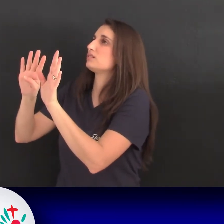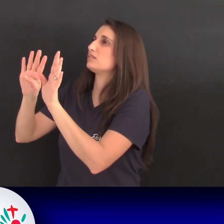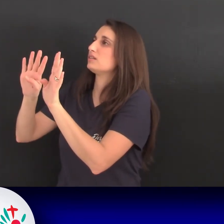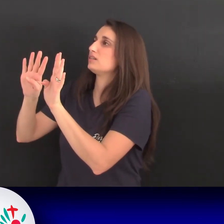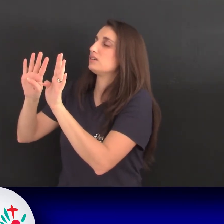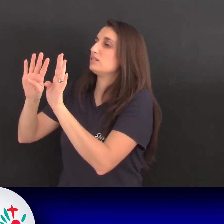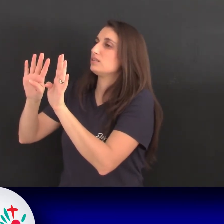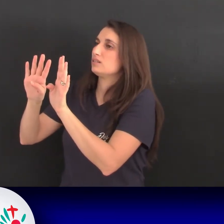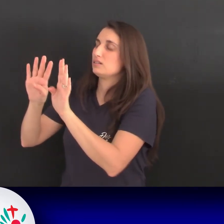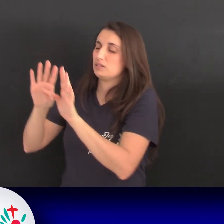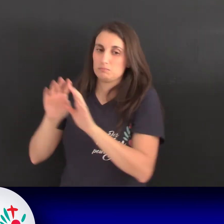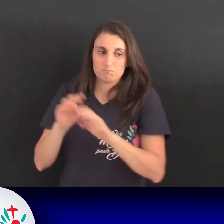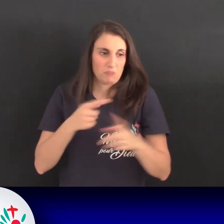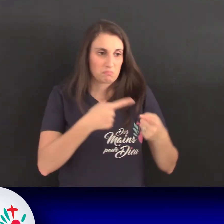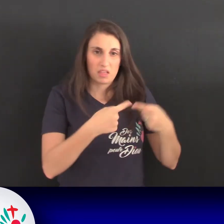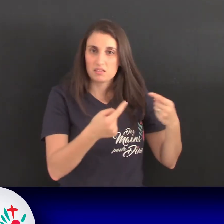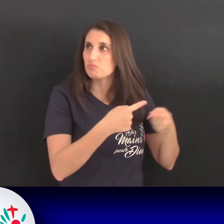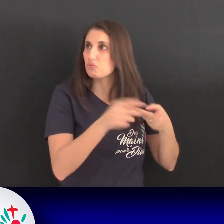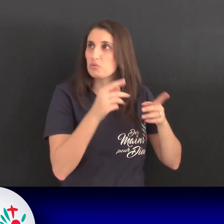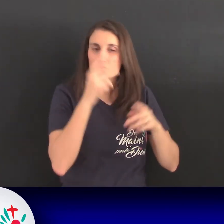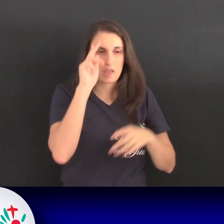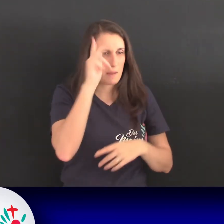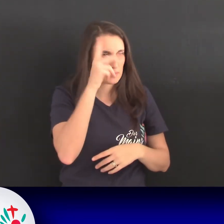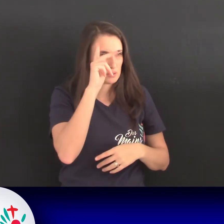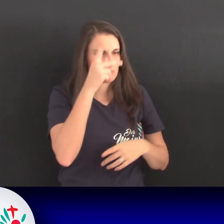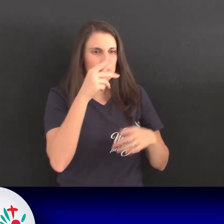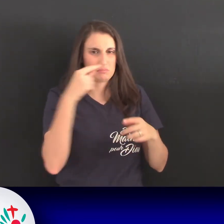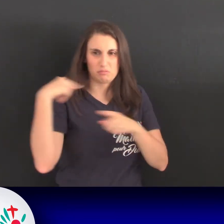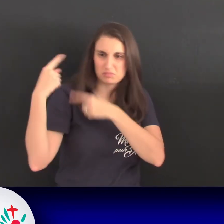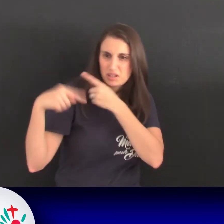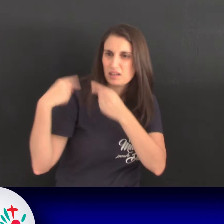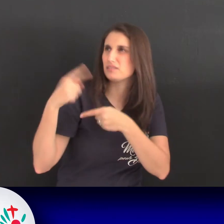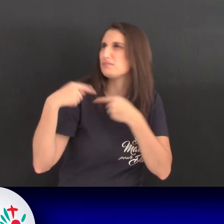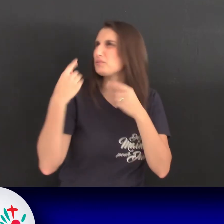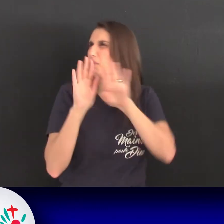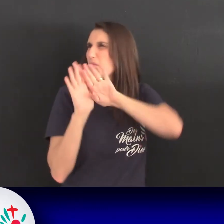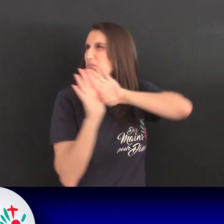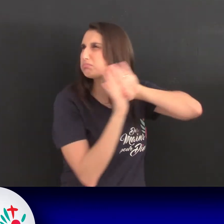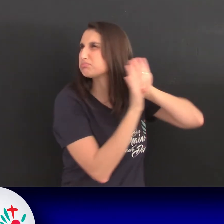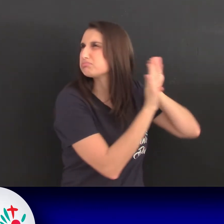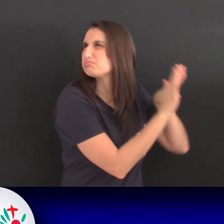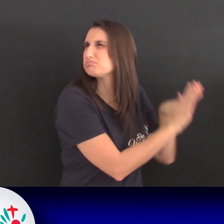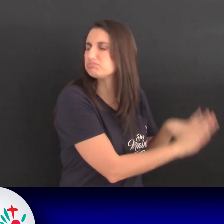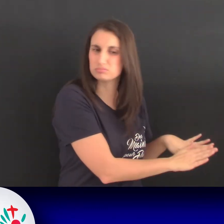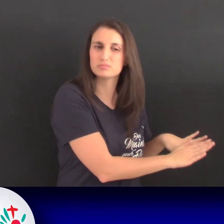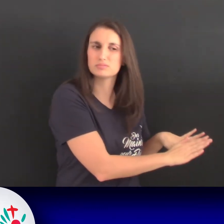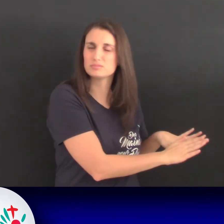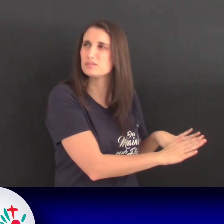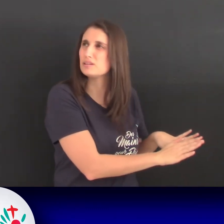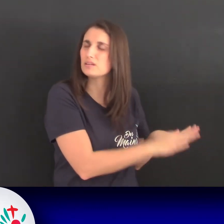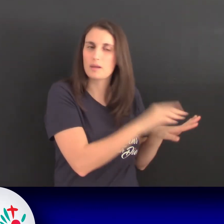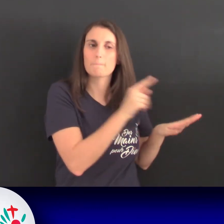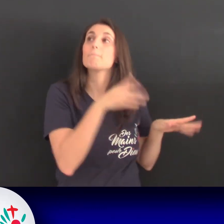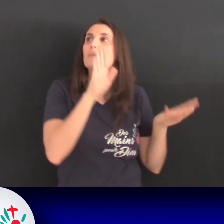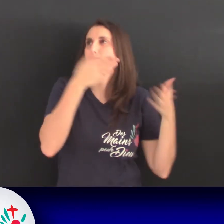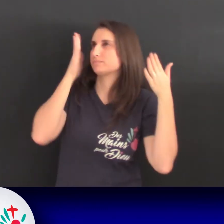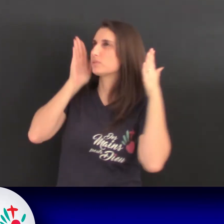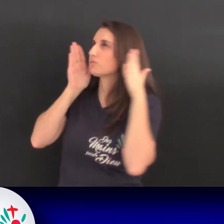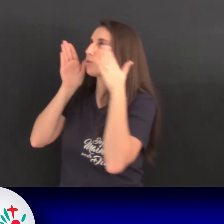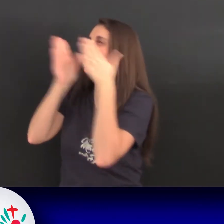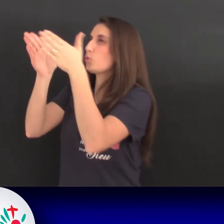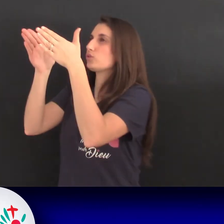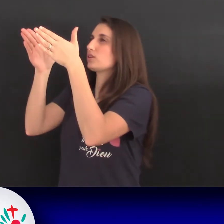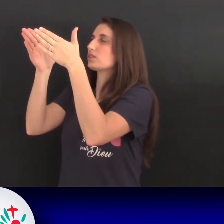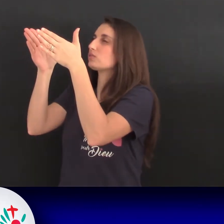vraiment mettre tout de côté, nos habitudes, nos traditions. Nous voulons nous focaliser